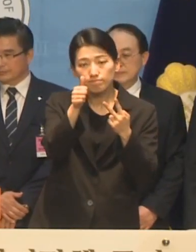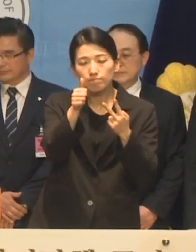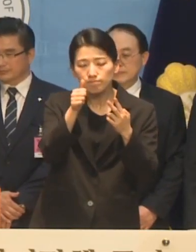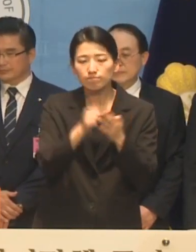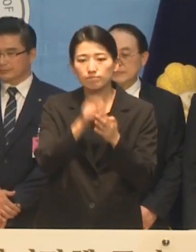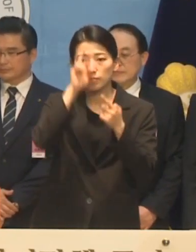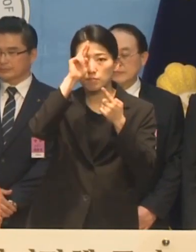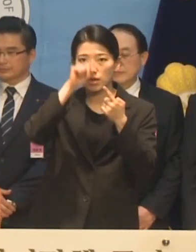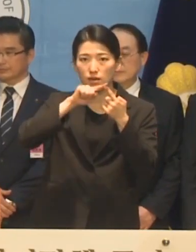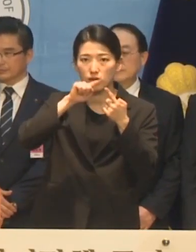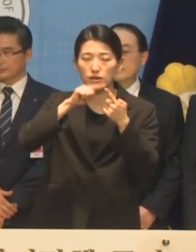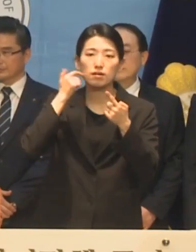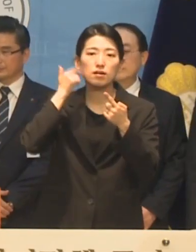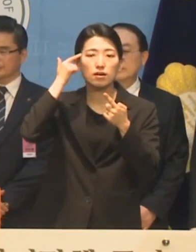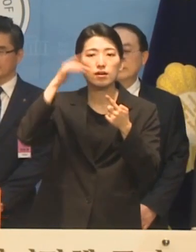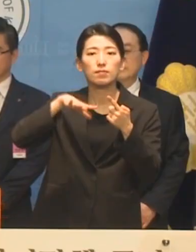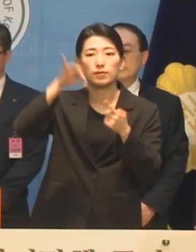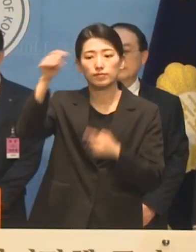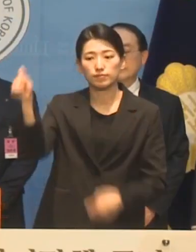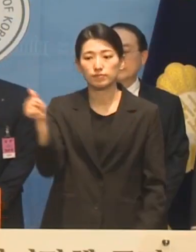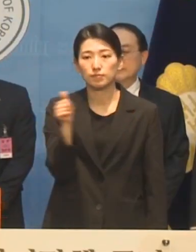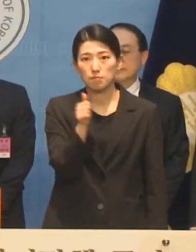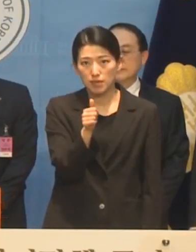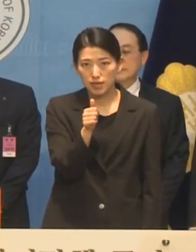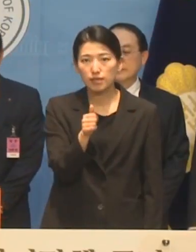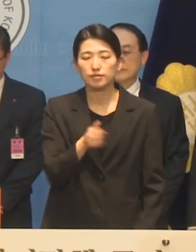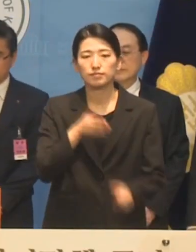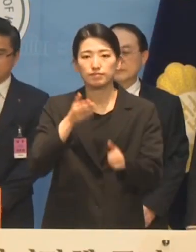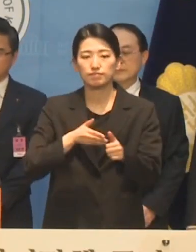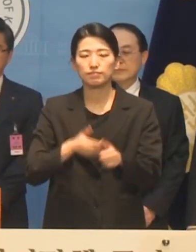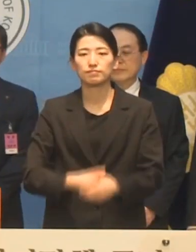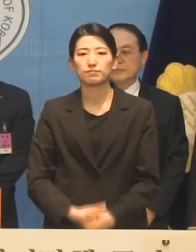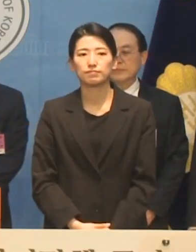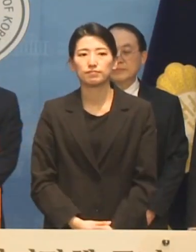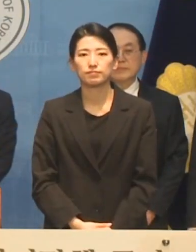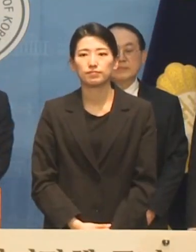나오셔서 발언하시고, 그리고 성명서 낭독해 주시겠습니다.